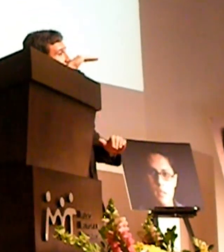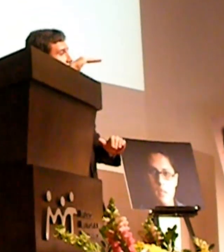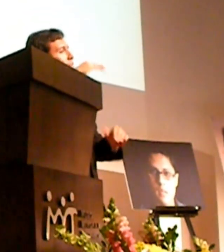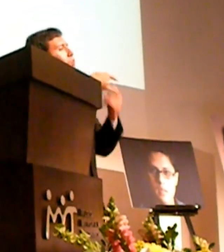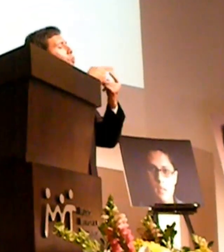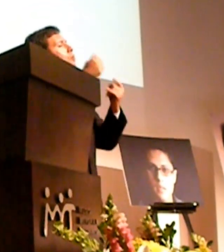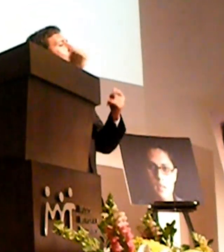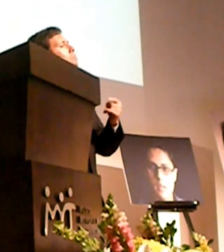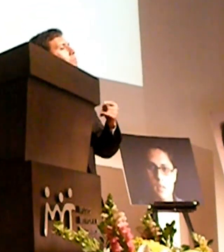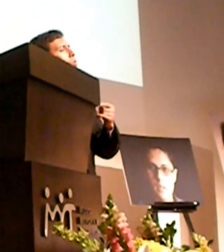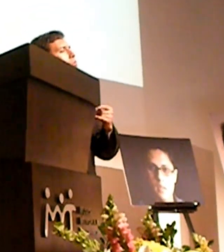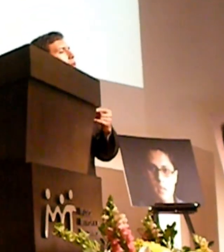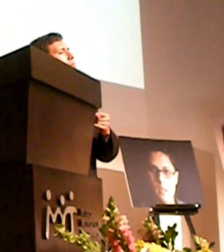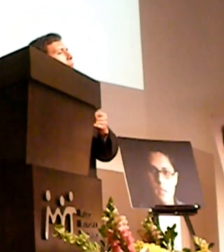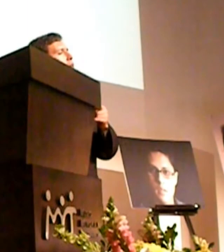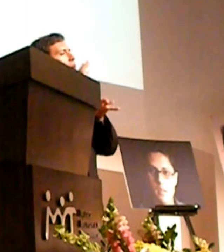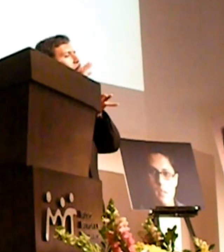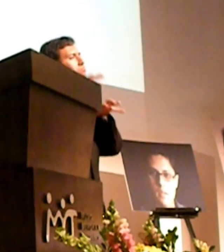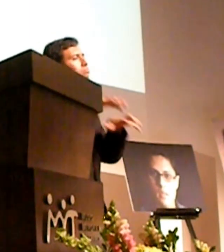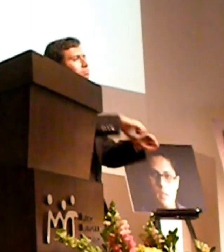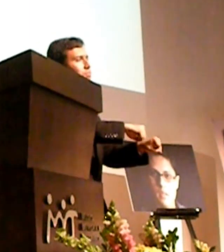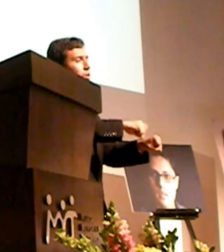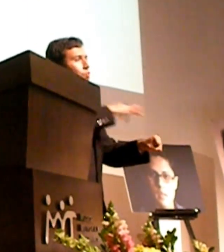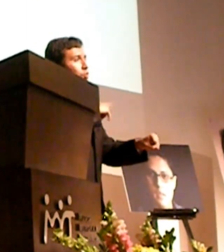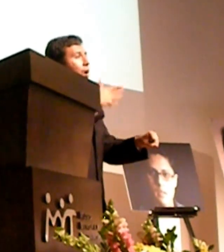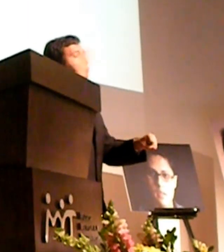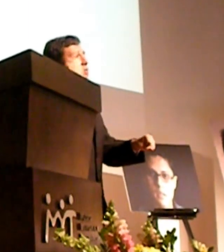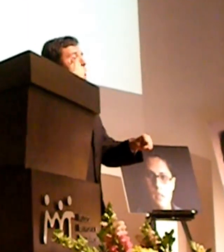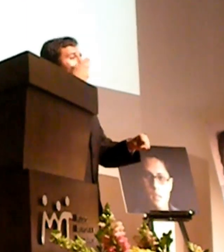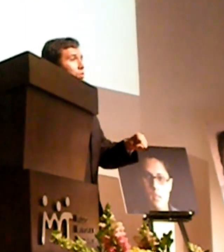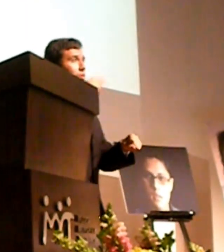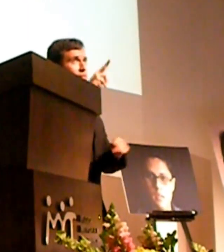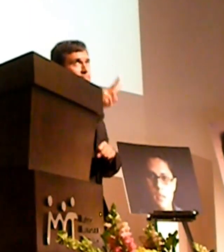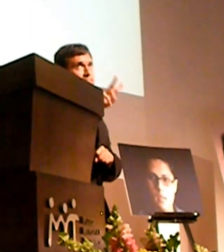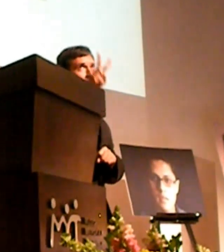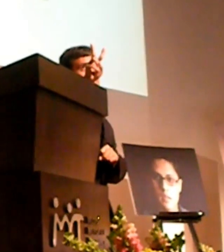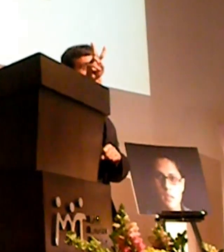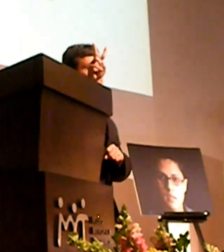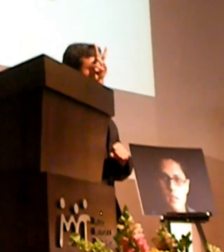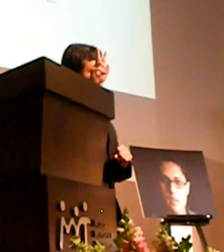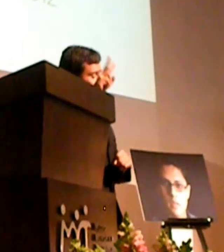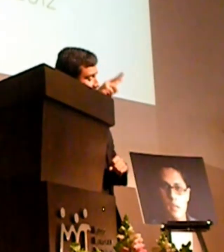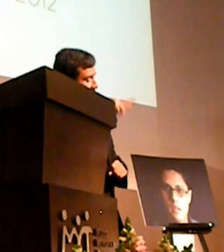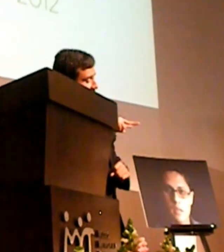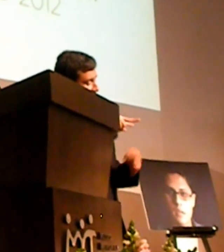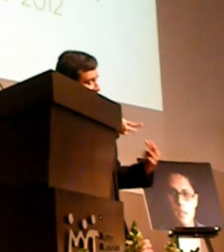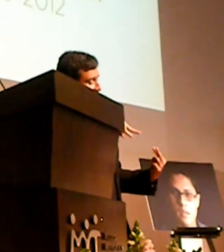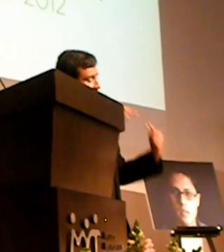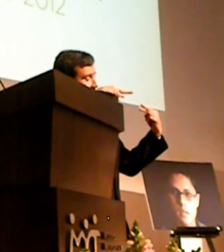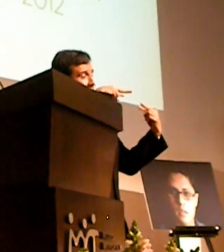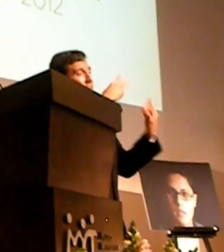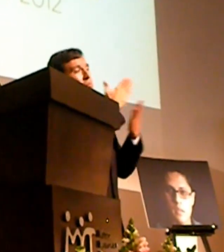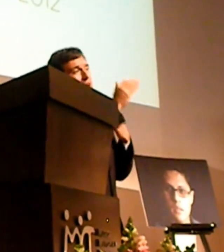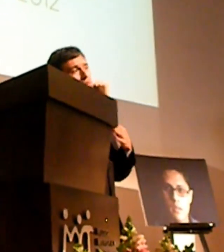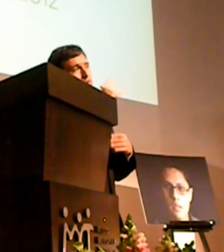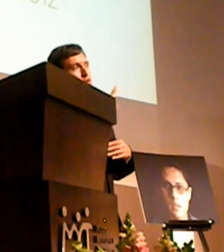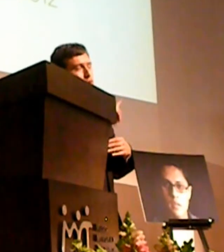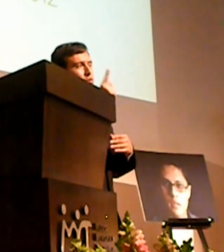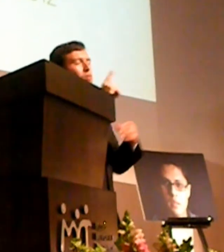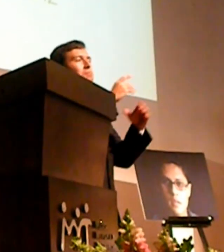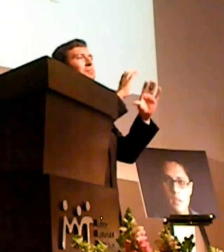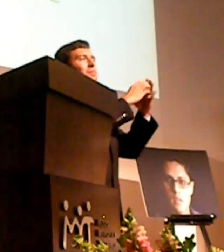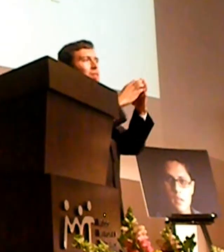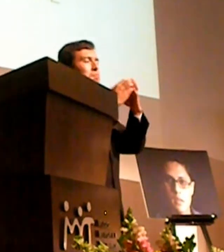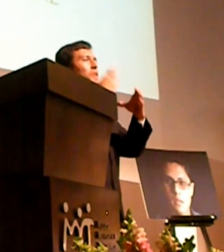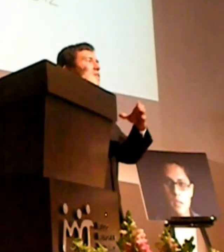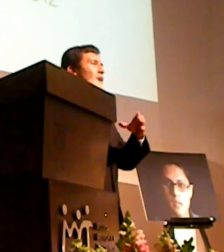colonialismo, época en que aprendimos a ver hacia arriba o hacia abajo. Mirada que hoy es la del clasismo, del racismo, de la